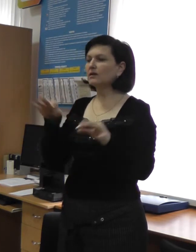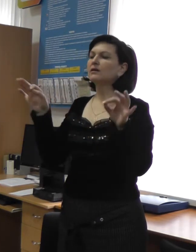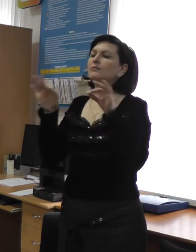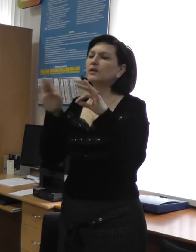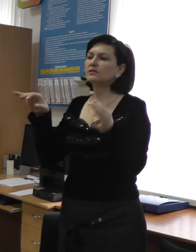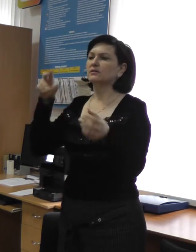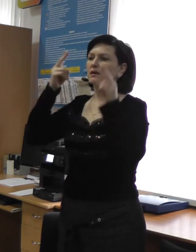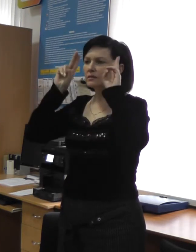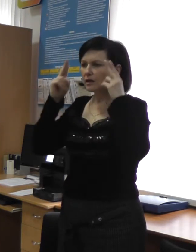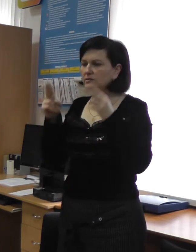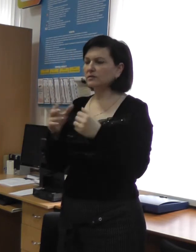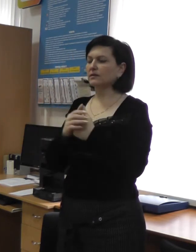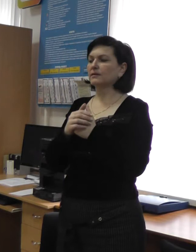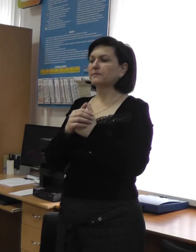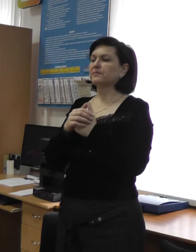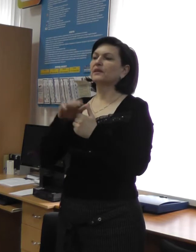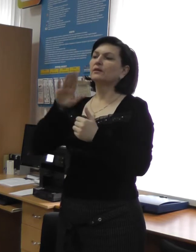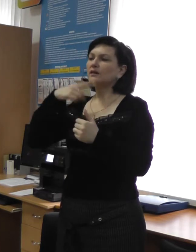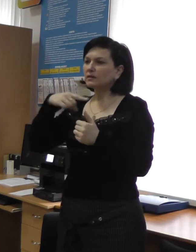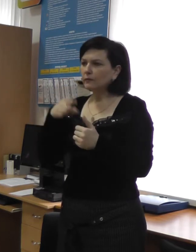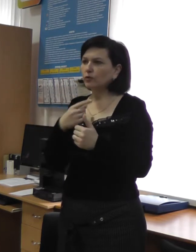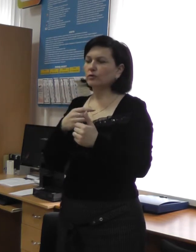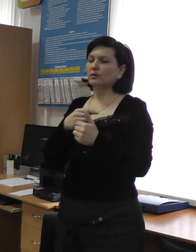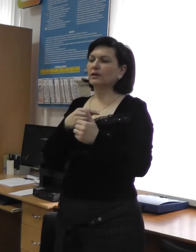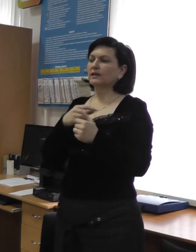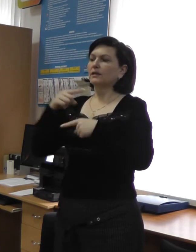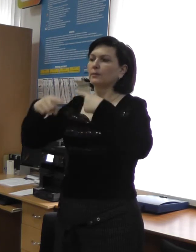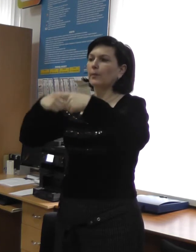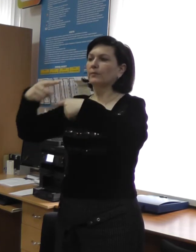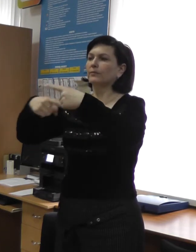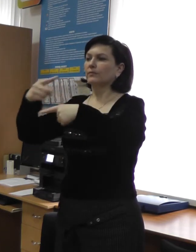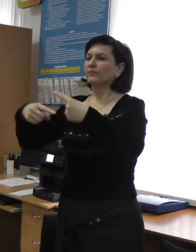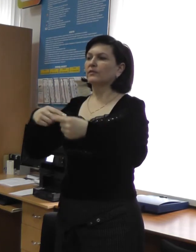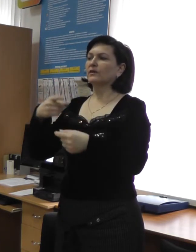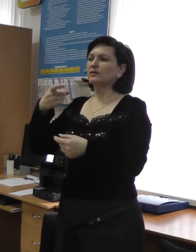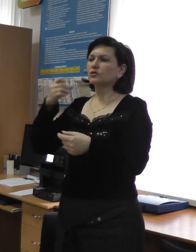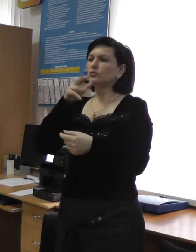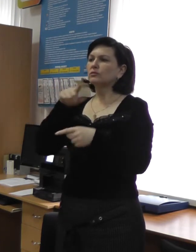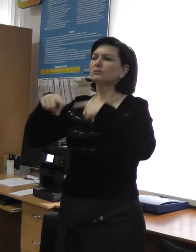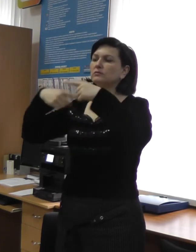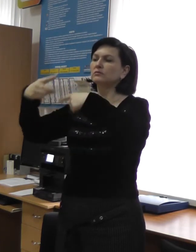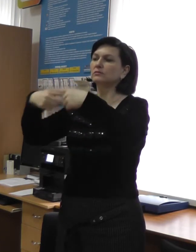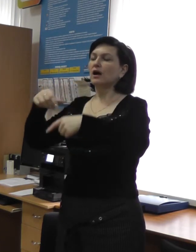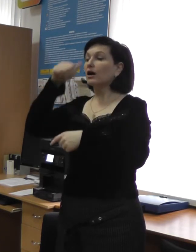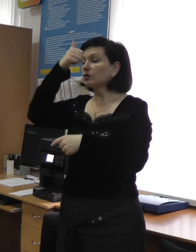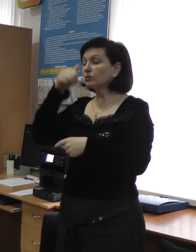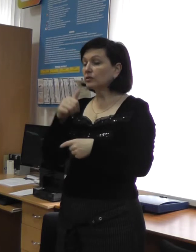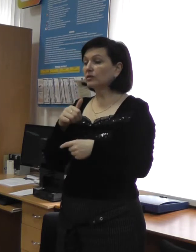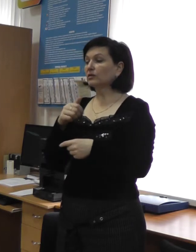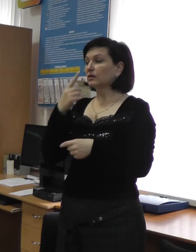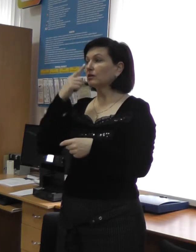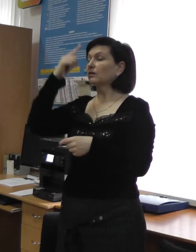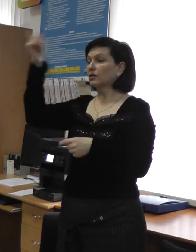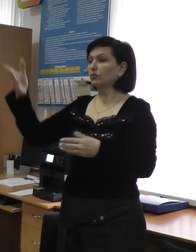или танец, сказание или поговорка. Вот так и прошли столетия. Но греки, живущие далеко от Эллады, сохранили